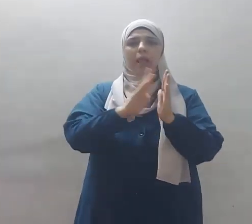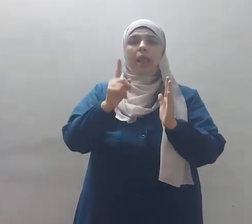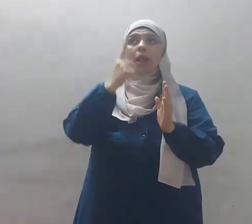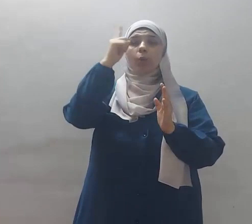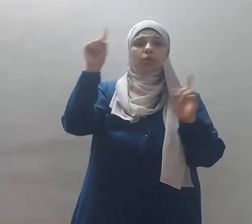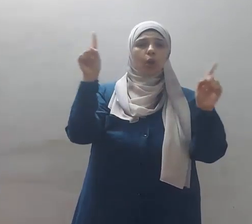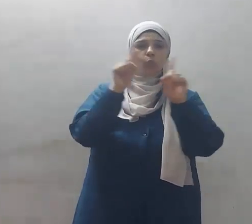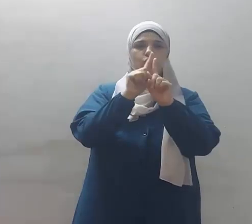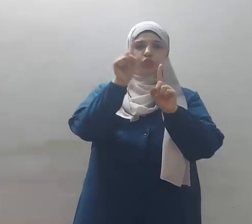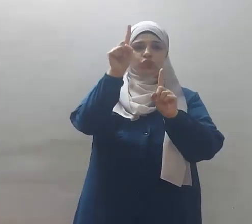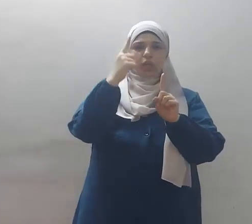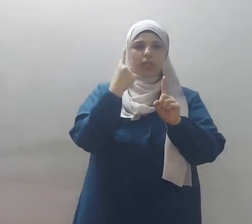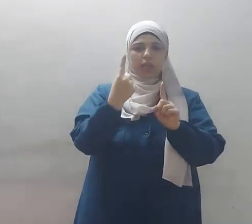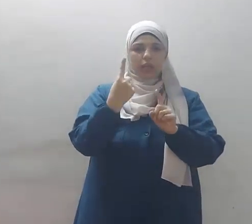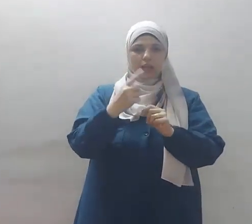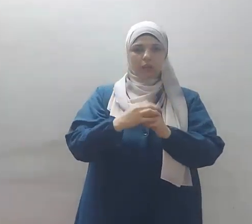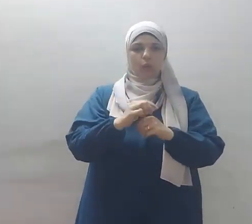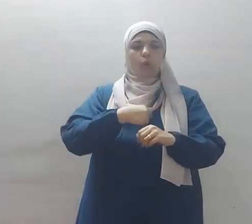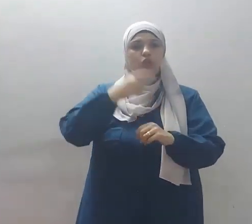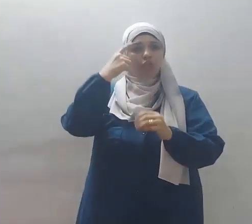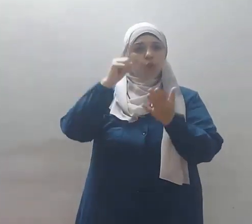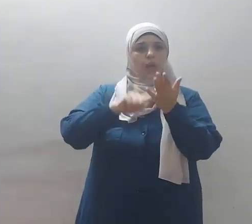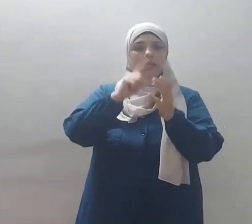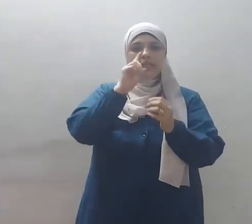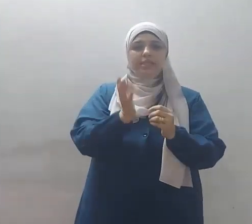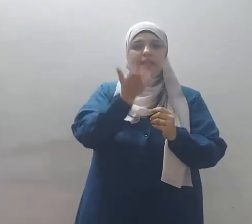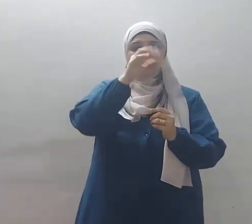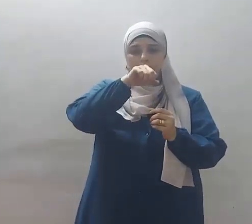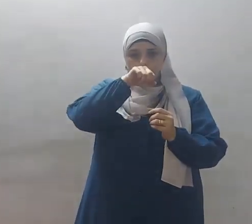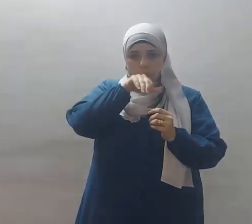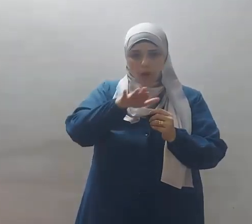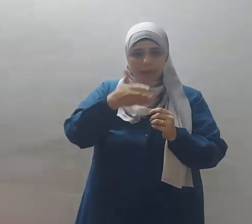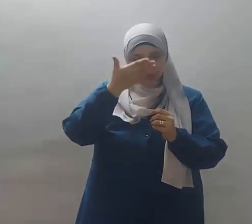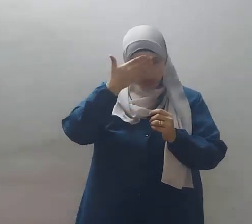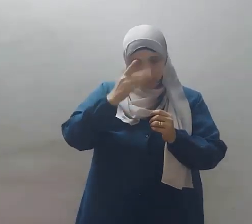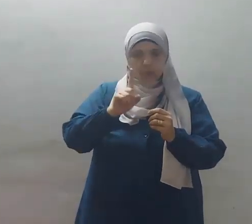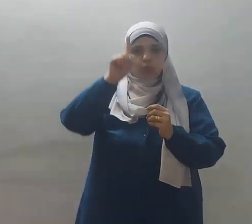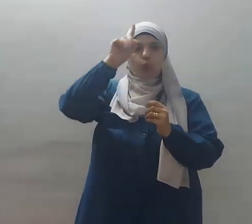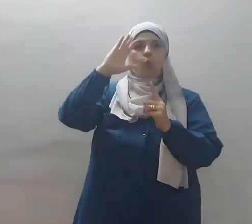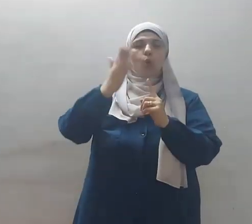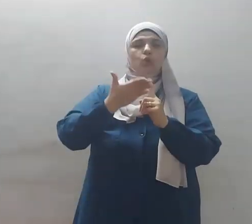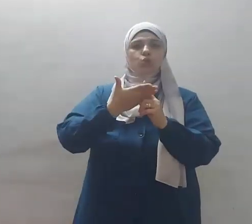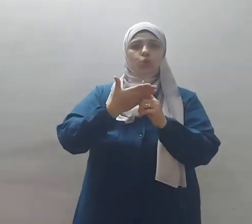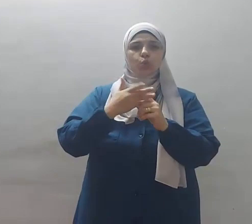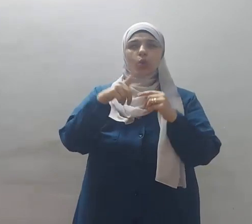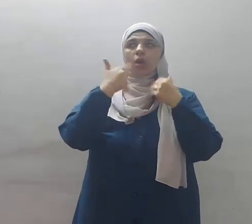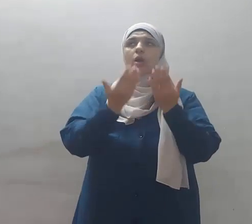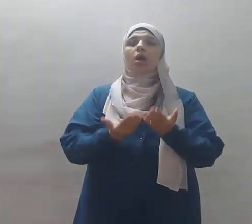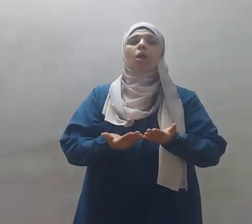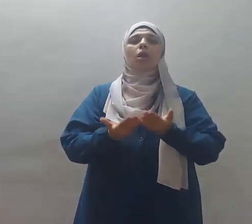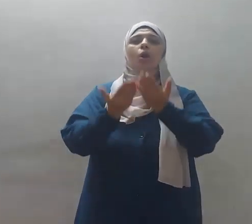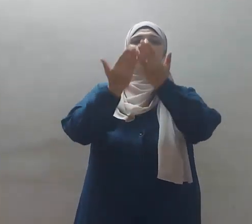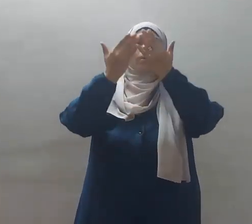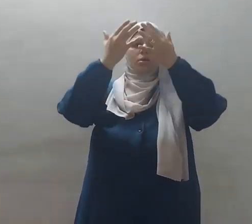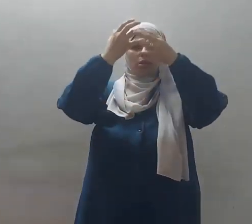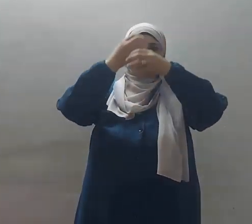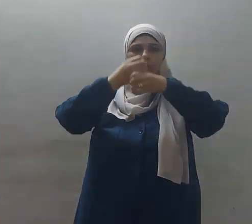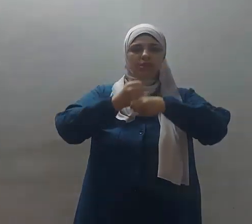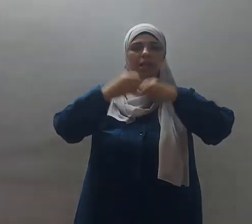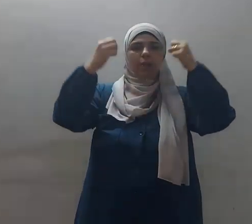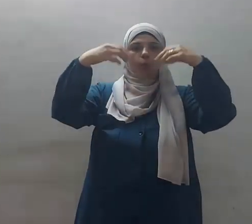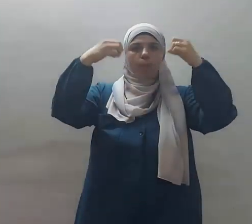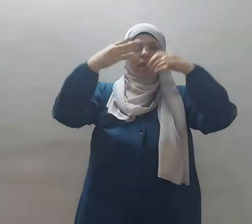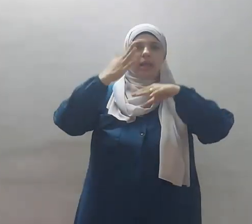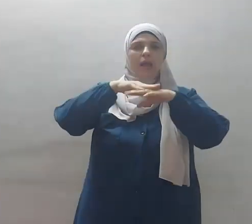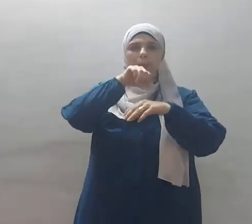الله وحده لا شريك له واشهد ان سيدنا ونبينا محمدا عبده ورسوله اللهم صل